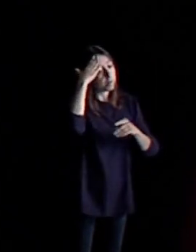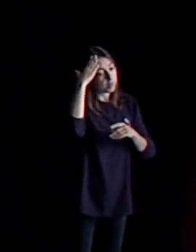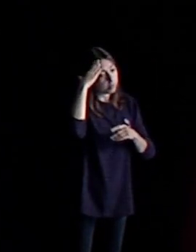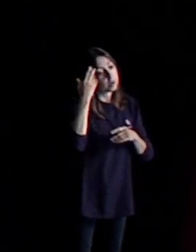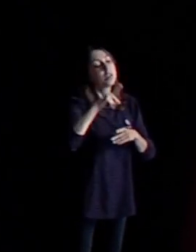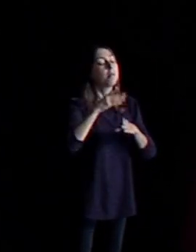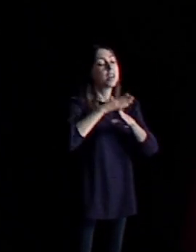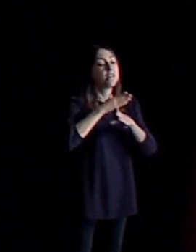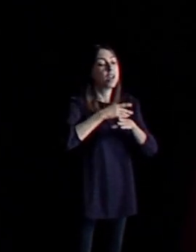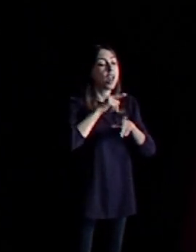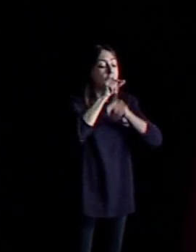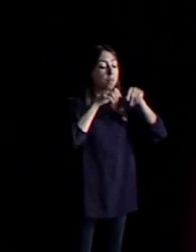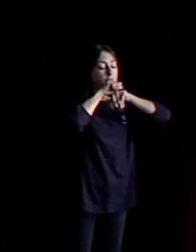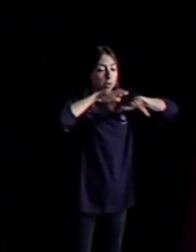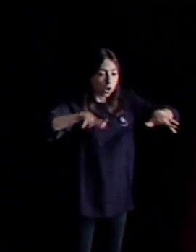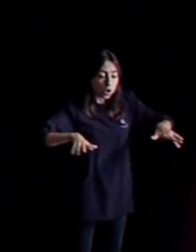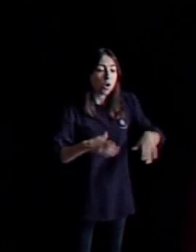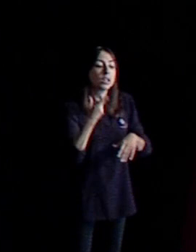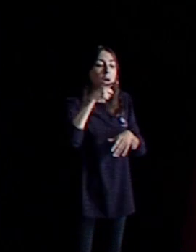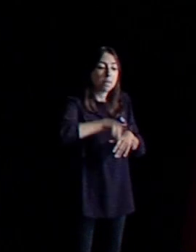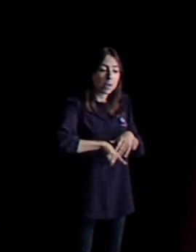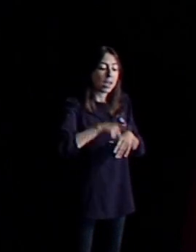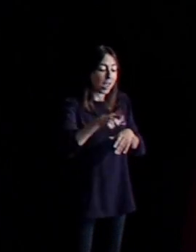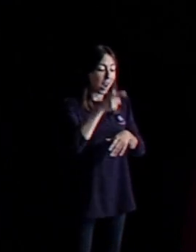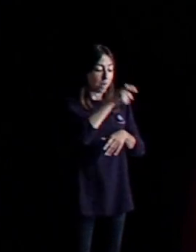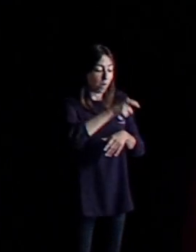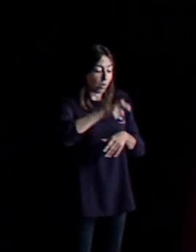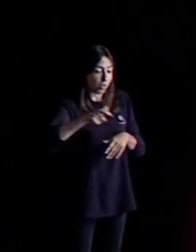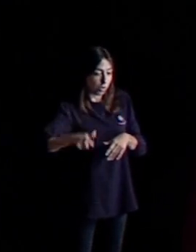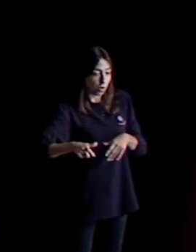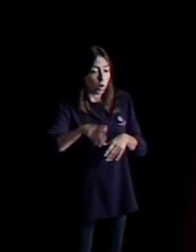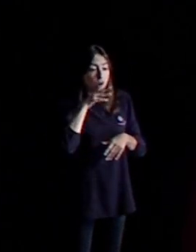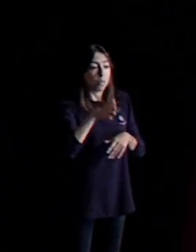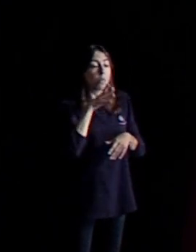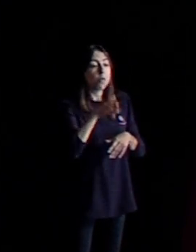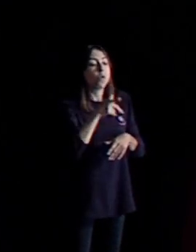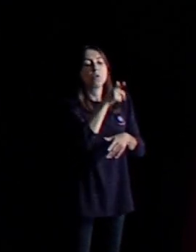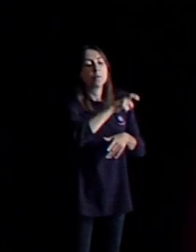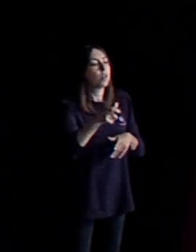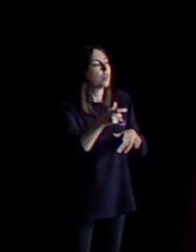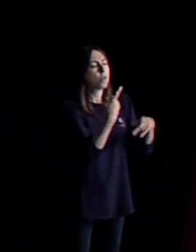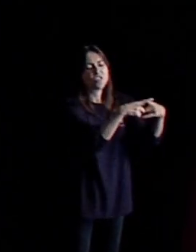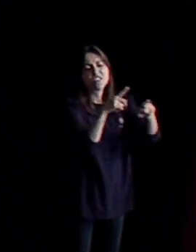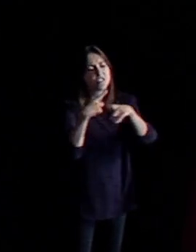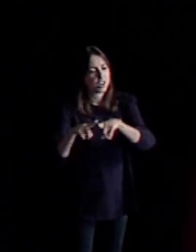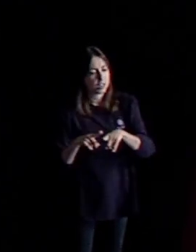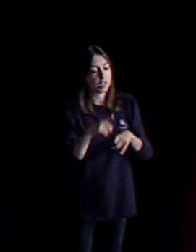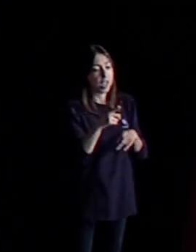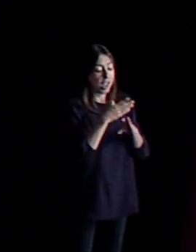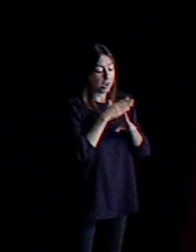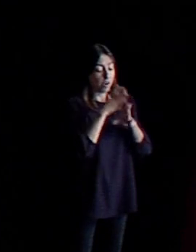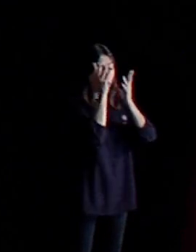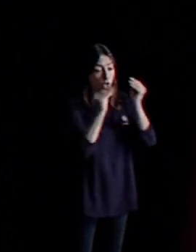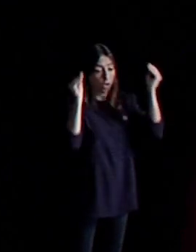nivel epidemiológico y también en cuanto a la población, porque es una población muy, muy heterogénea. A nivel